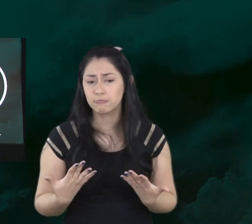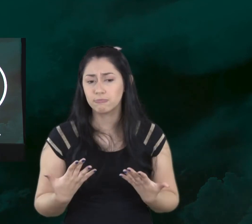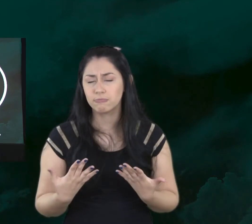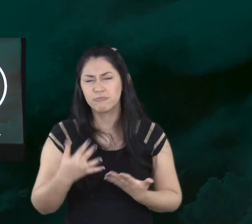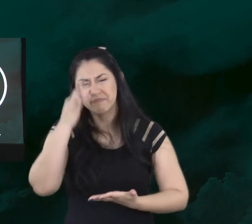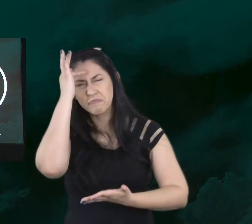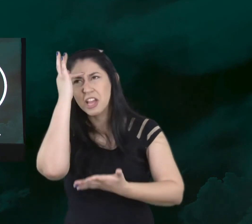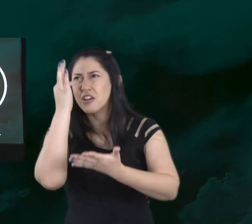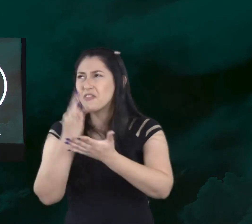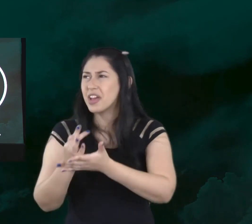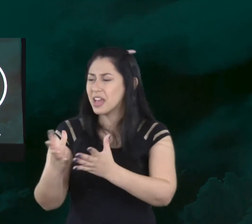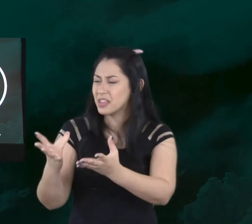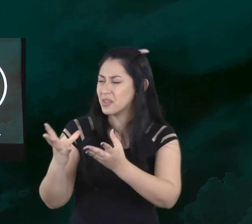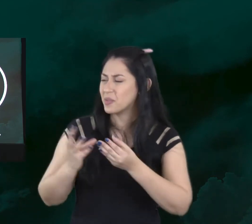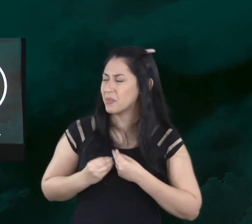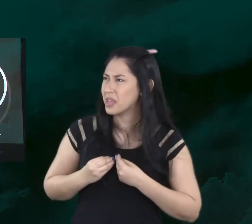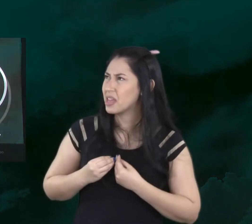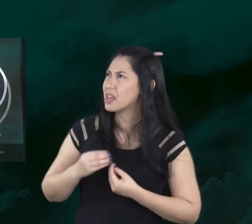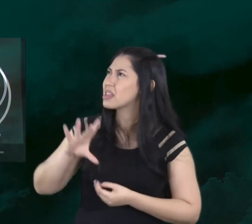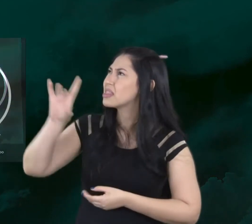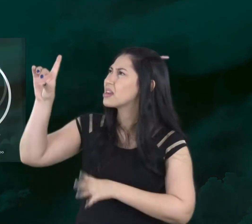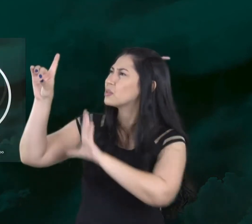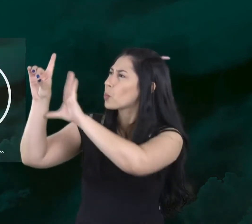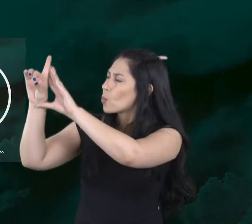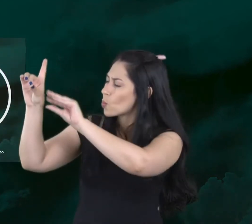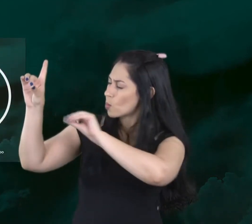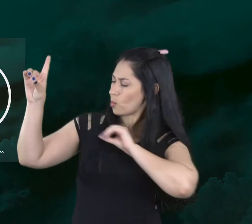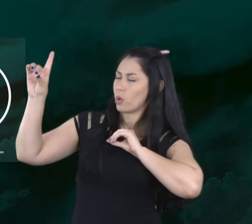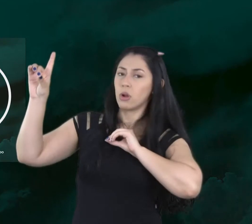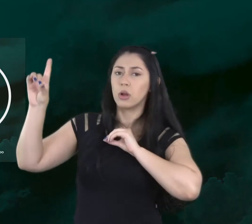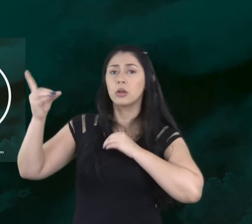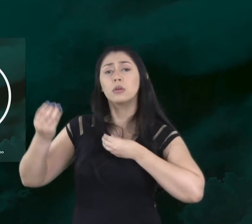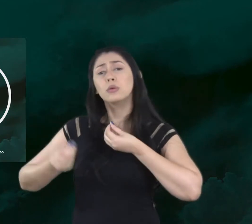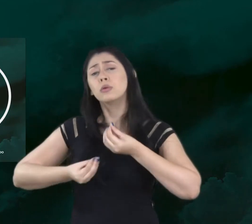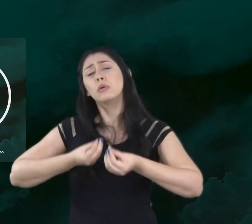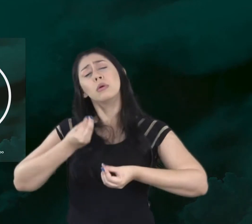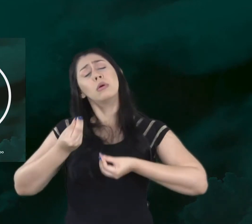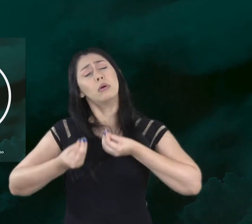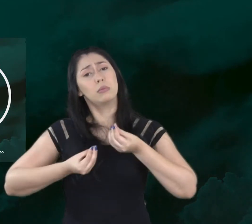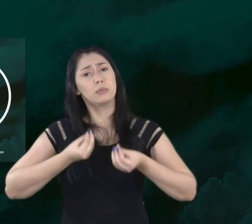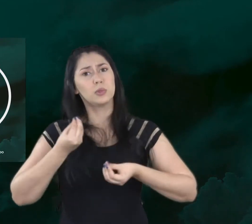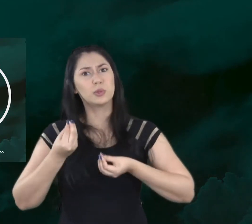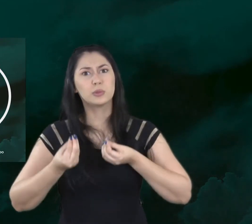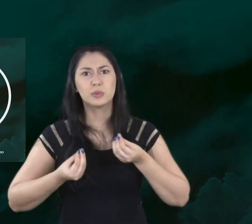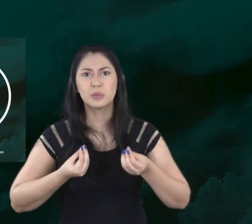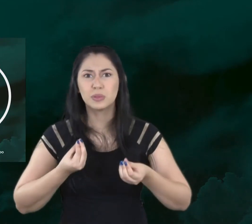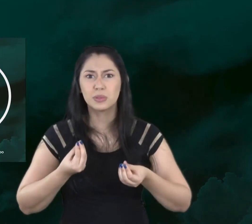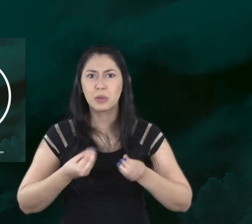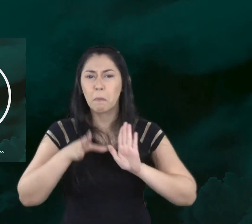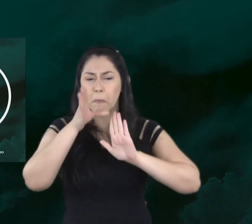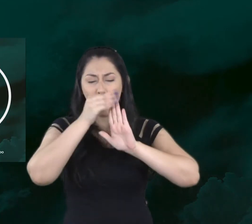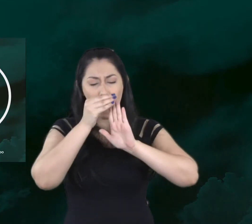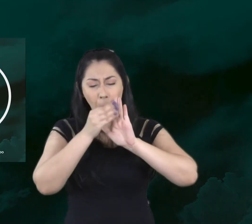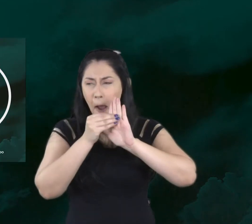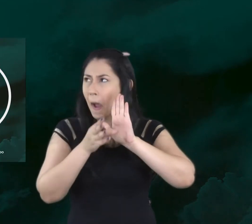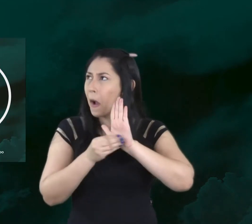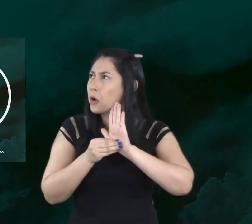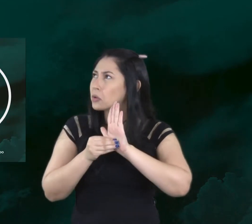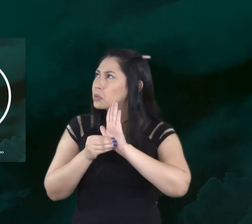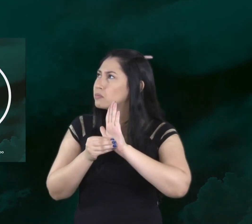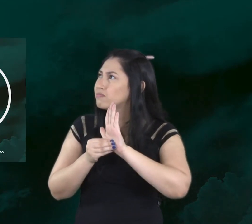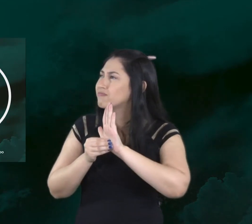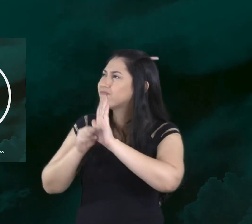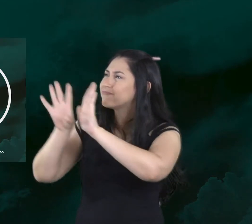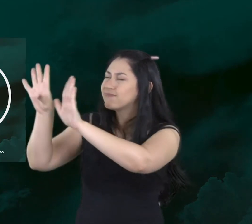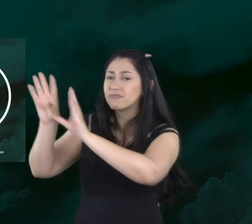através da fé, como conseguimos receber esse conteúdo, né, da fé para dentro de nós, é através